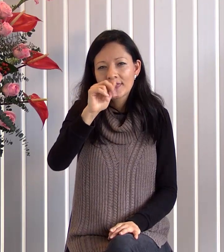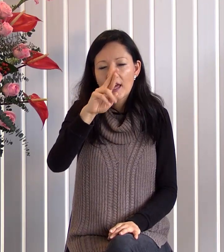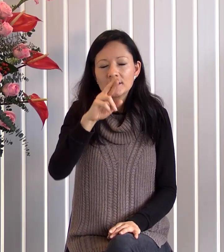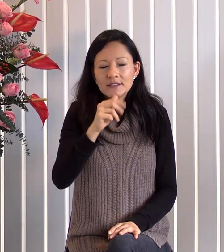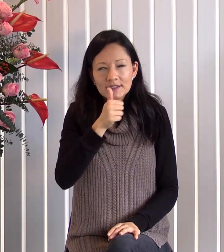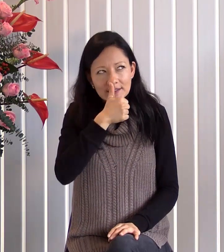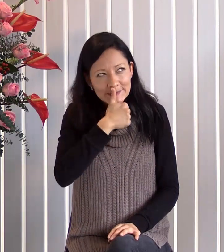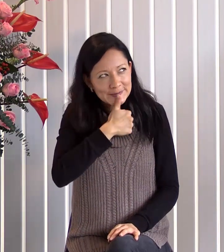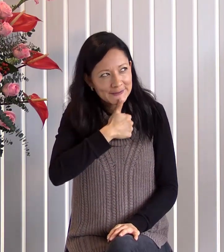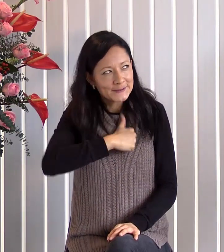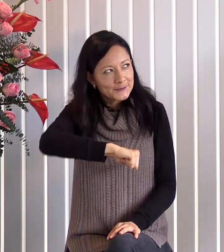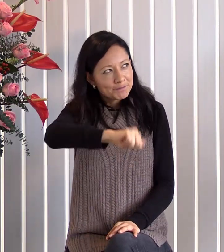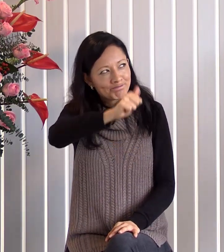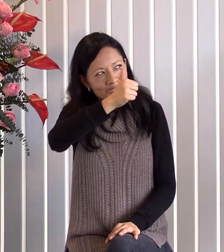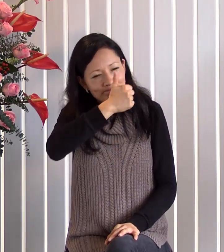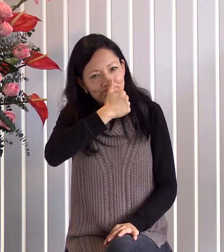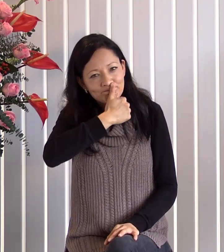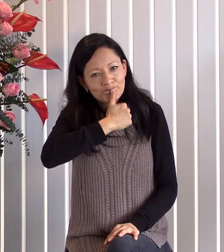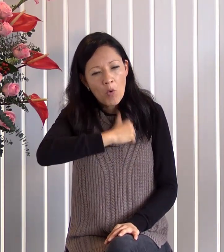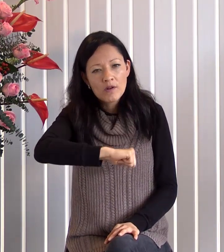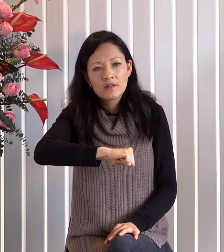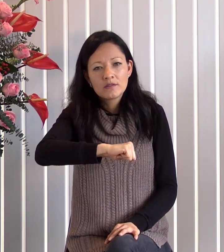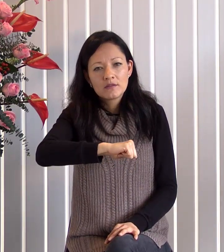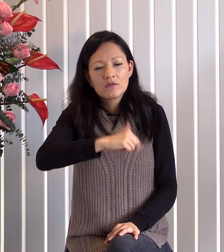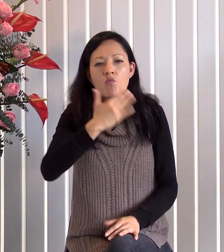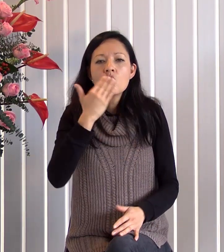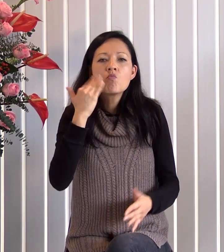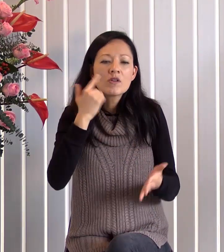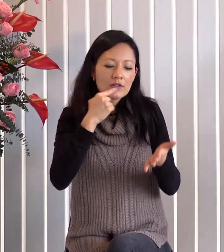Cuando dice que ustedes soportan,